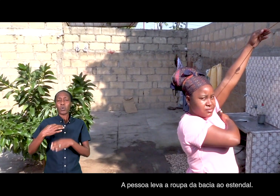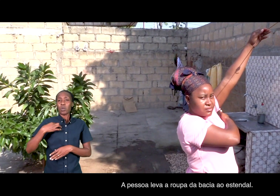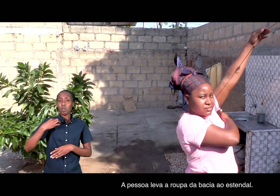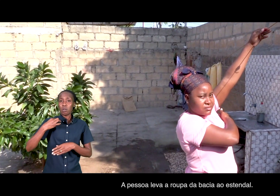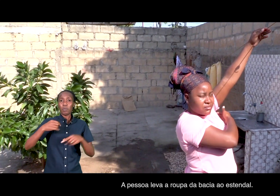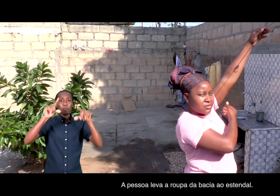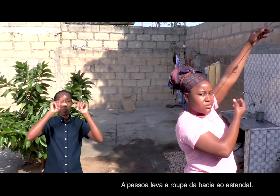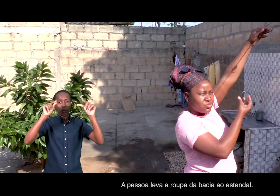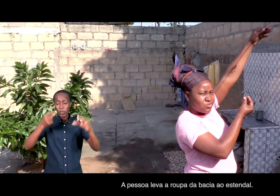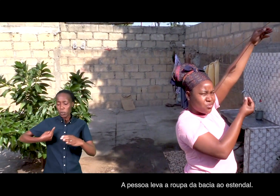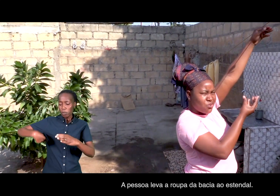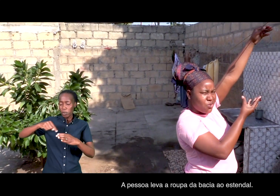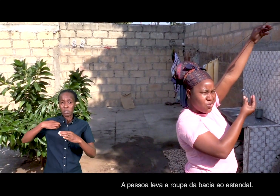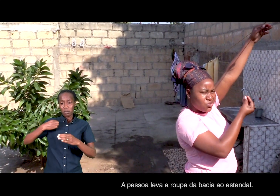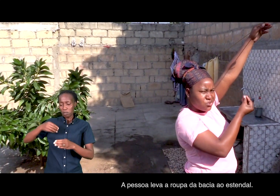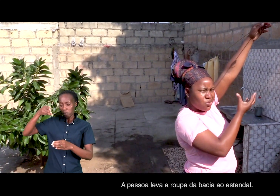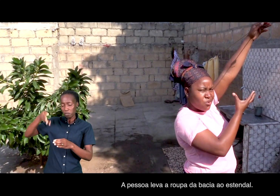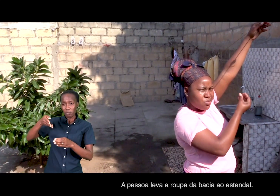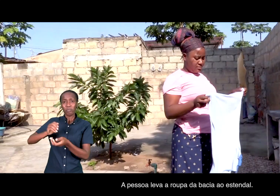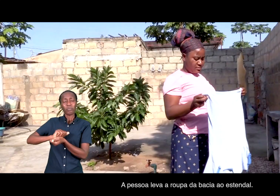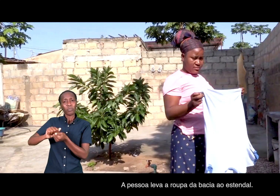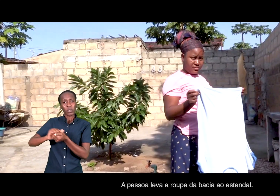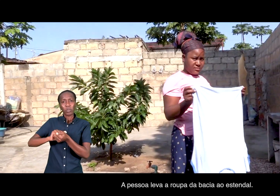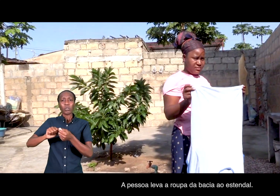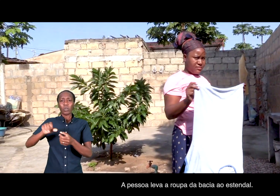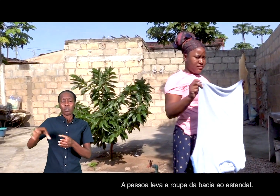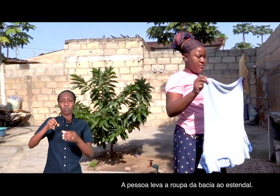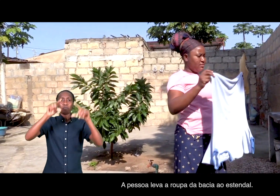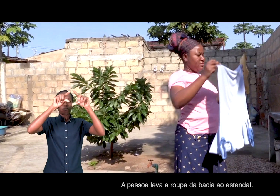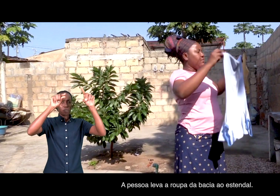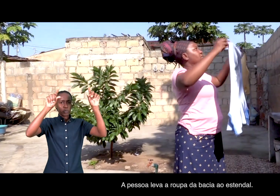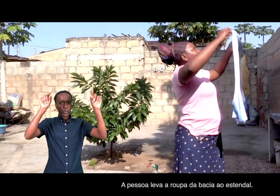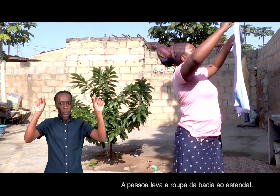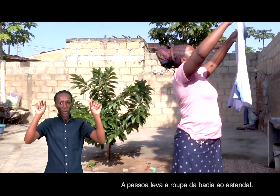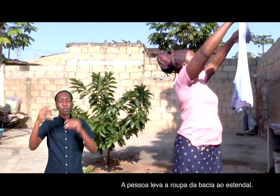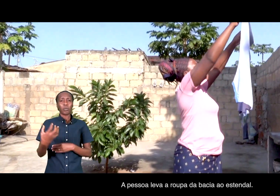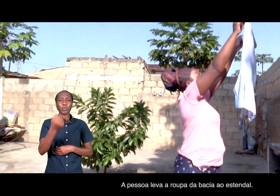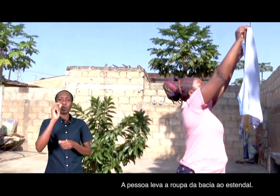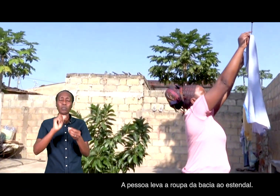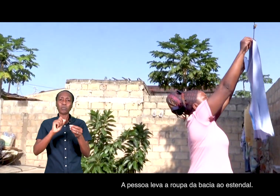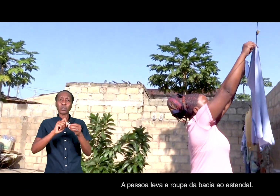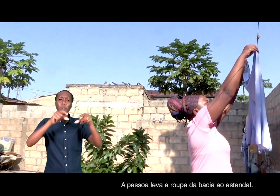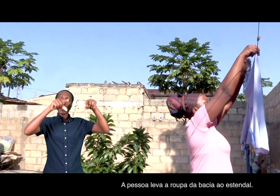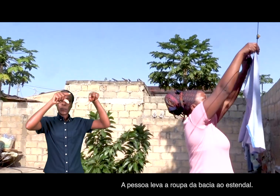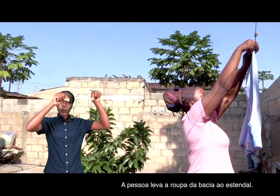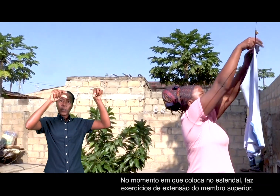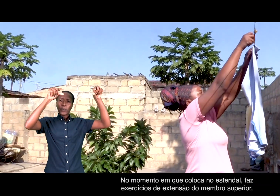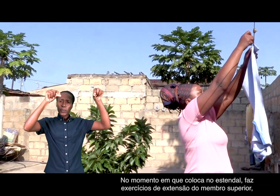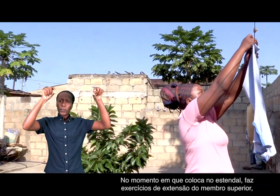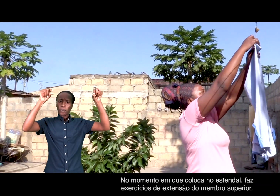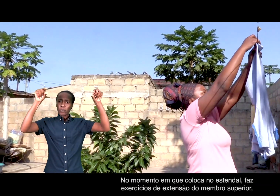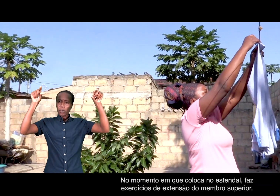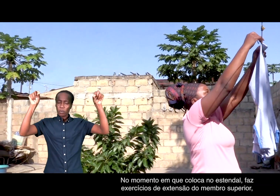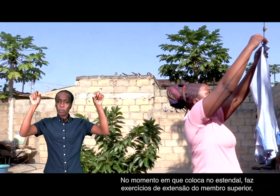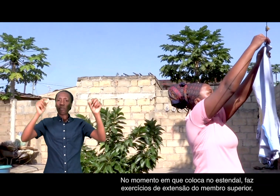né? A roupa da bacia ou a roupa que está a ser lavada, ou mesmo a roupa para treinar, e a pessoa leva esta roupa e vai colocando no stand-up. No momento